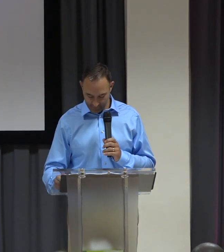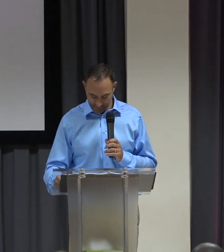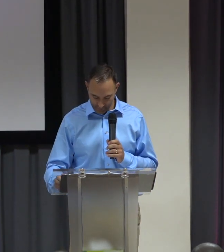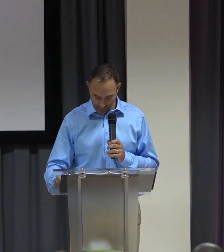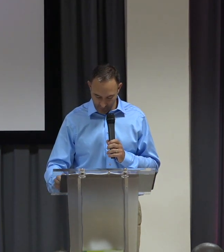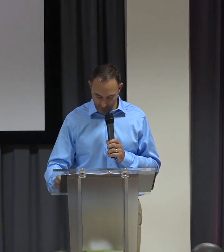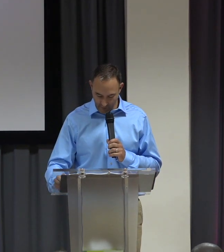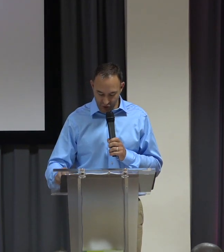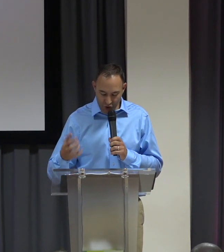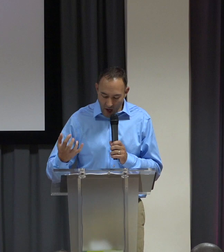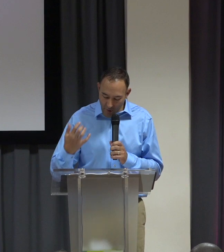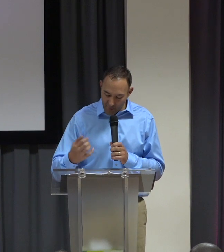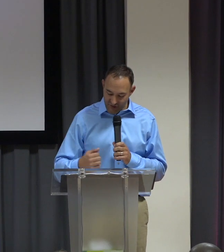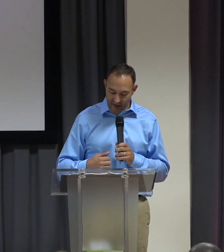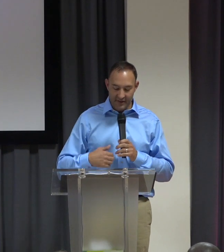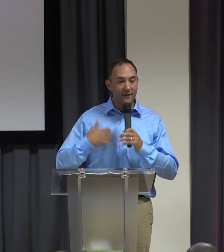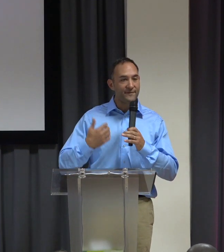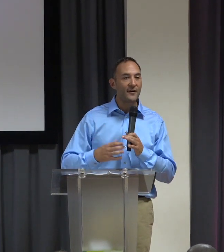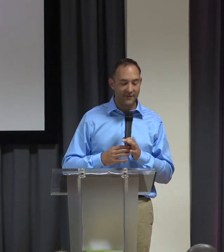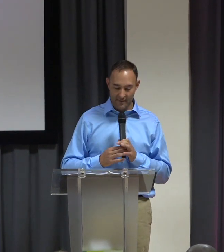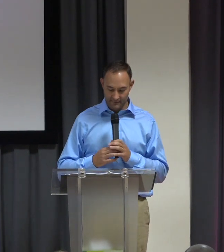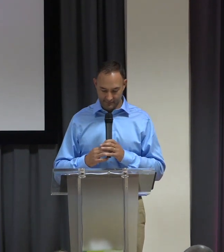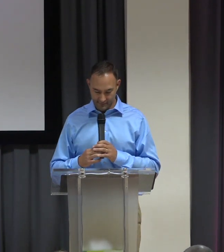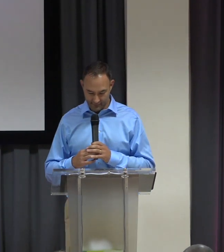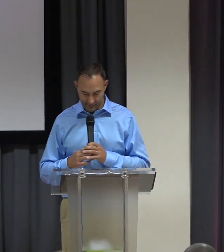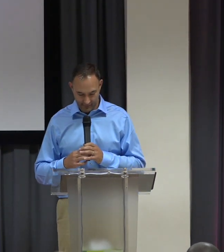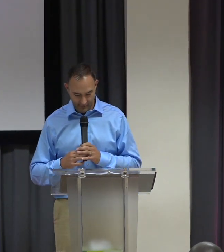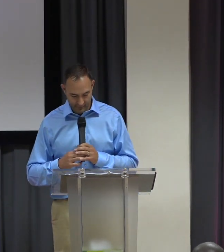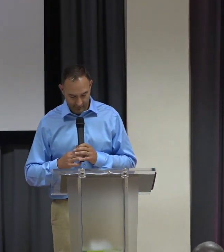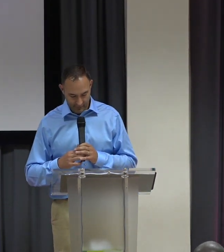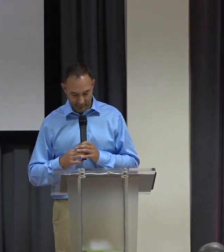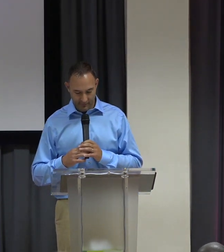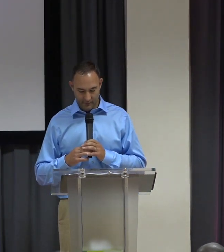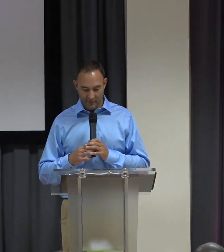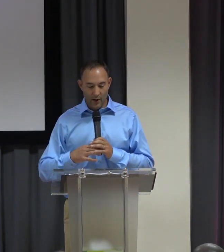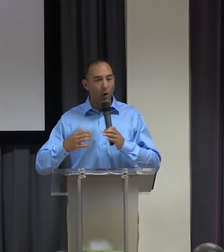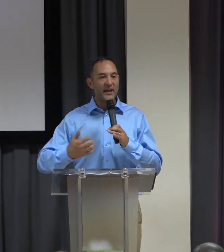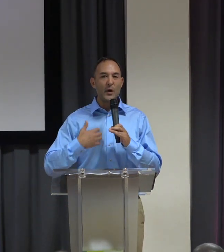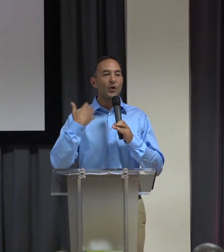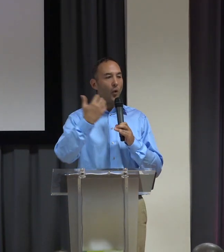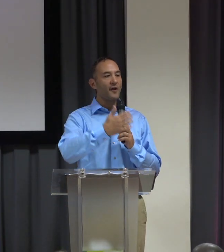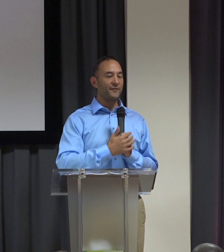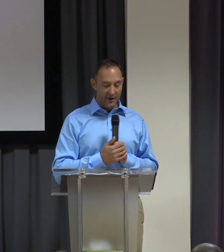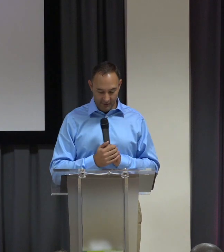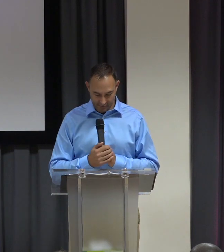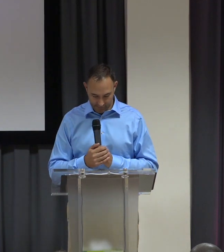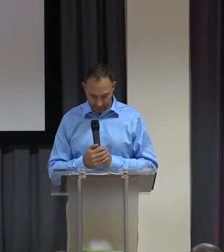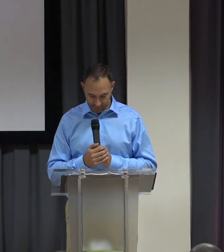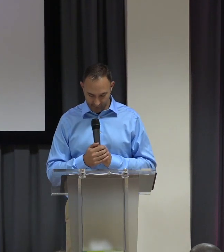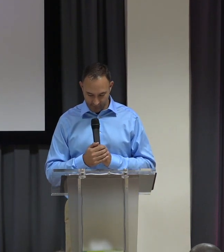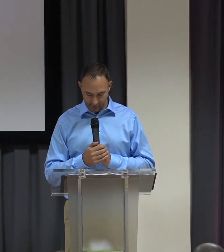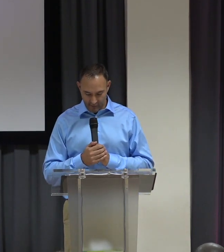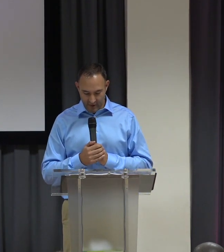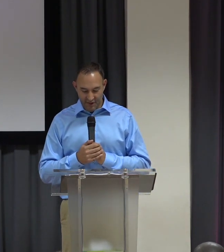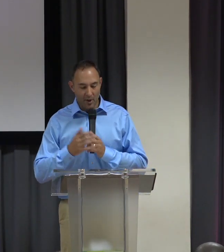tes actions et tes choix do not represent a fear of Him ne représentent pas une crainte de lui and what He would want for you. et ce qu'il